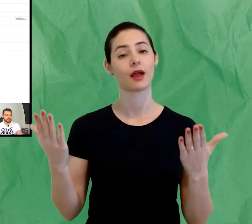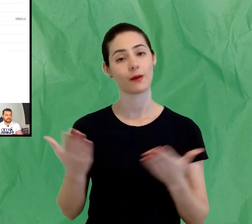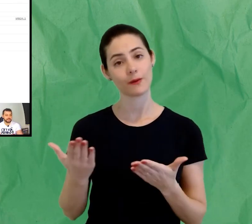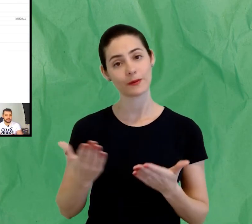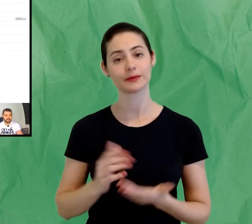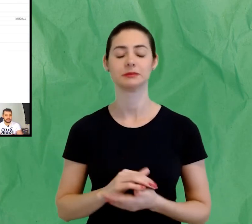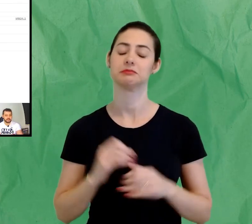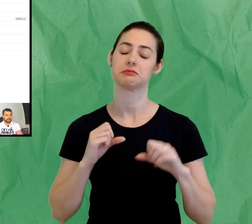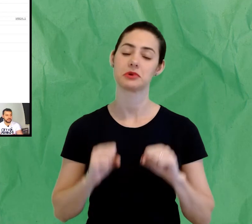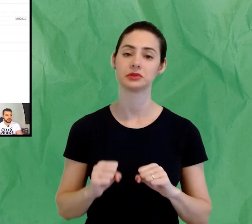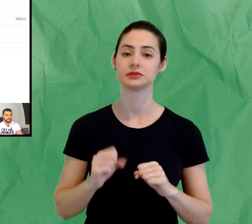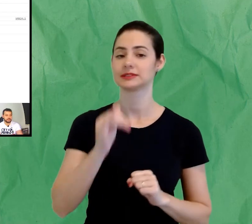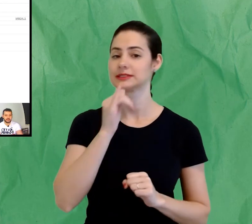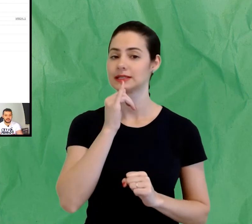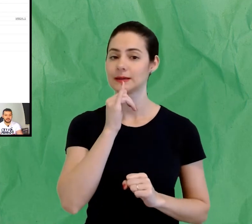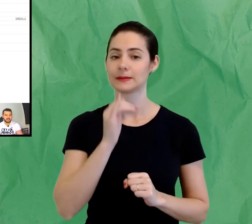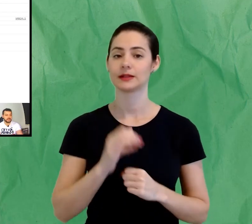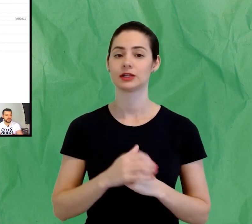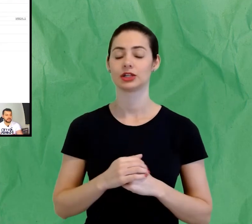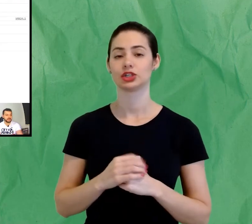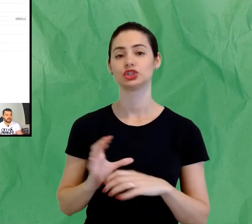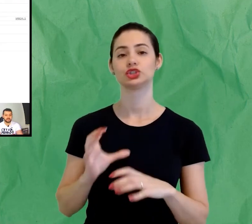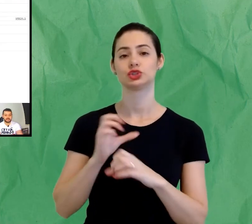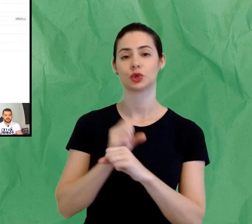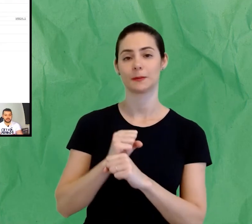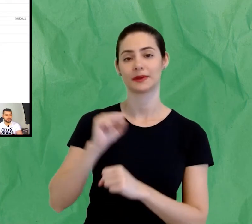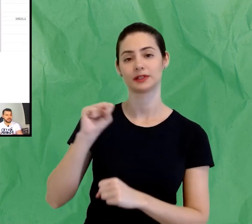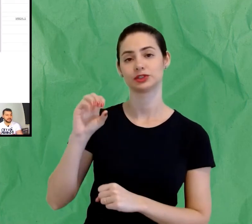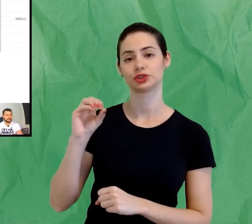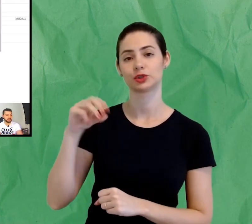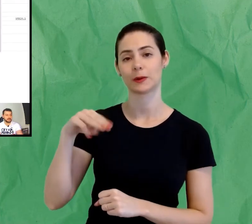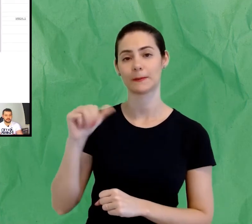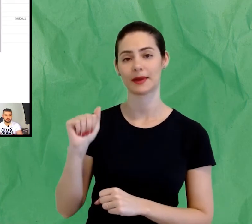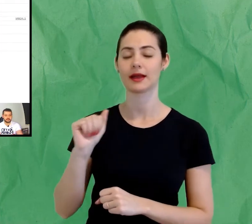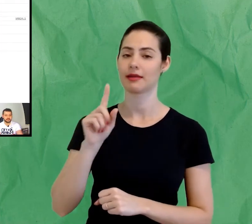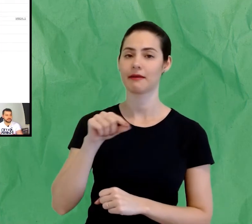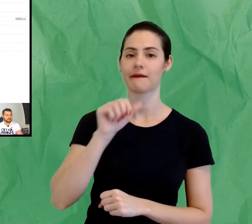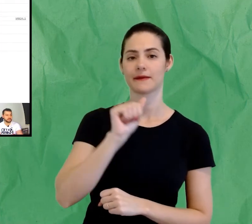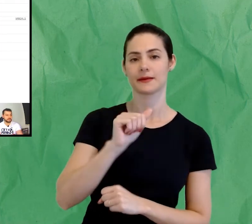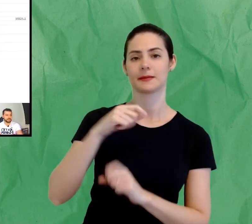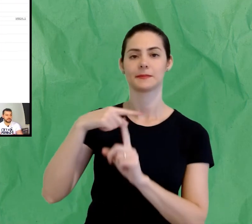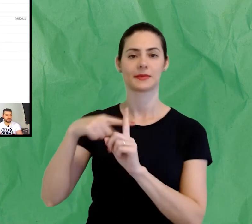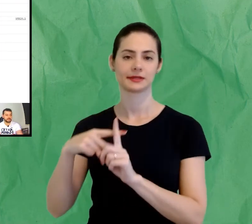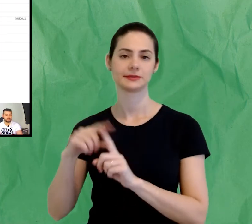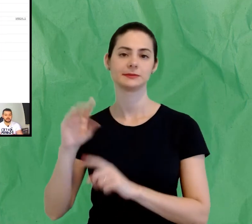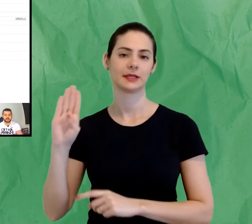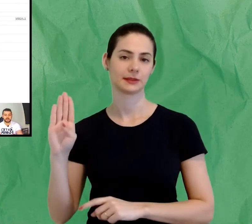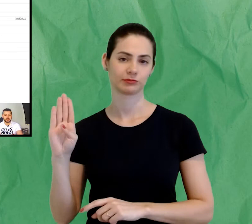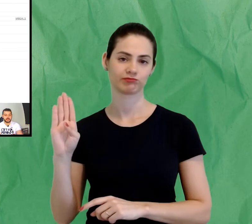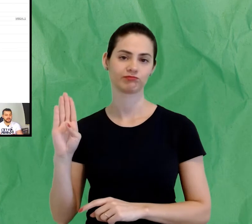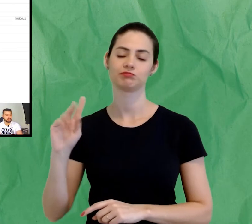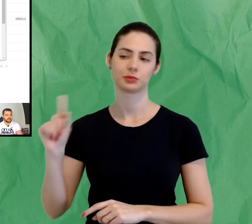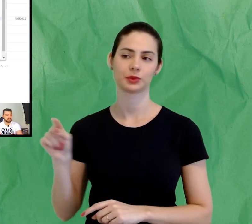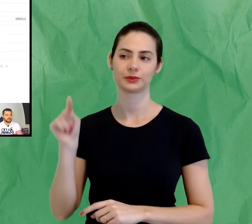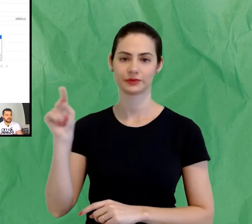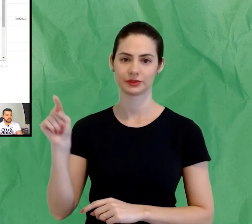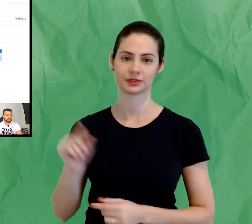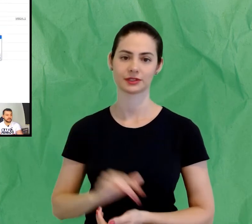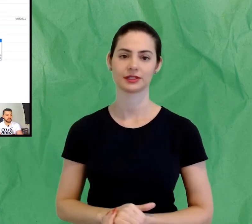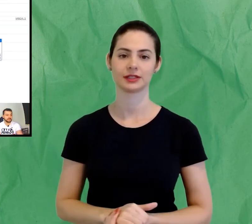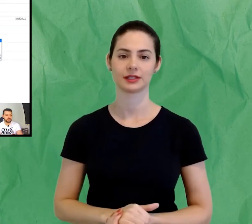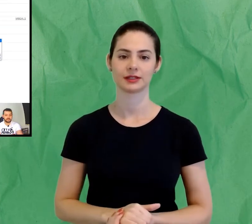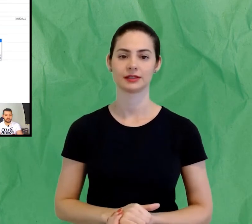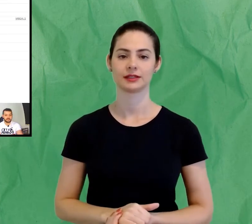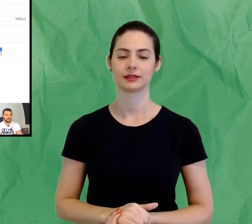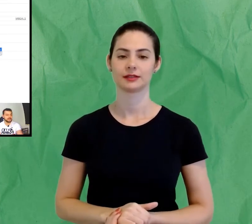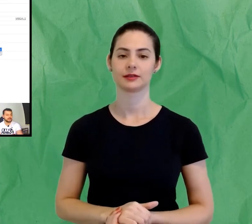variável, soma, e falar que soma recebe A mais B, ponto e vírgula. Se eu der um